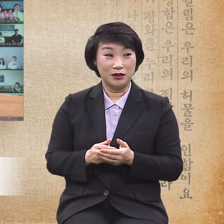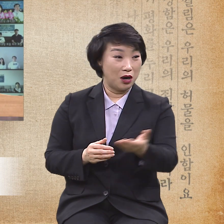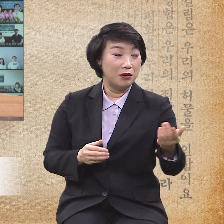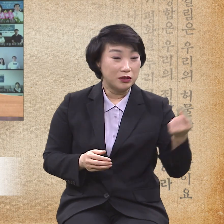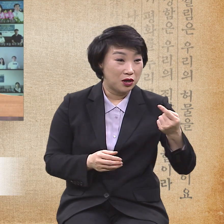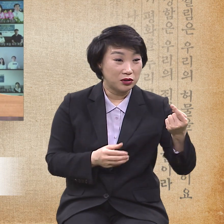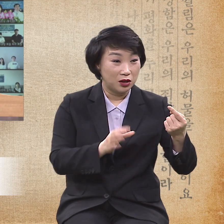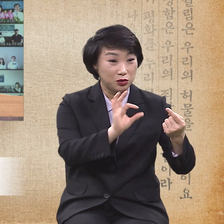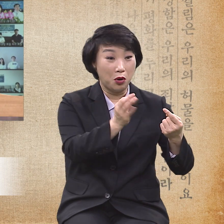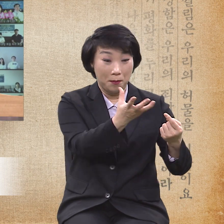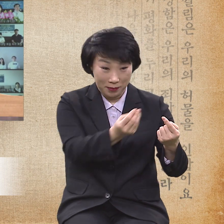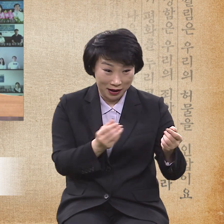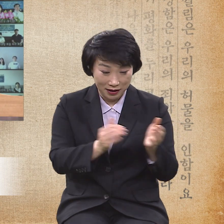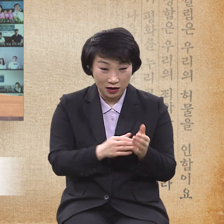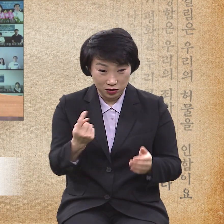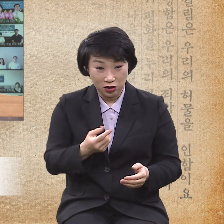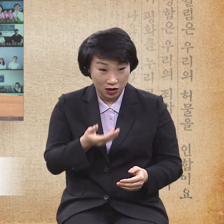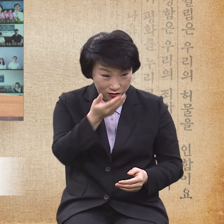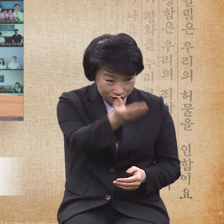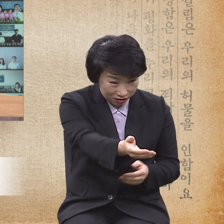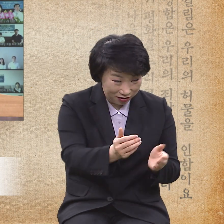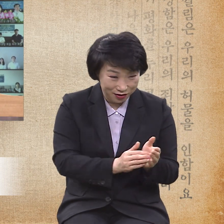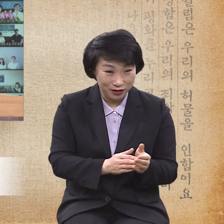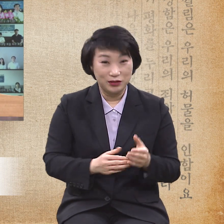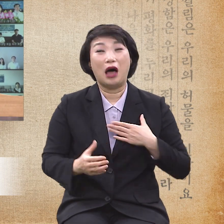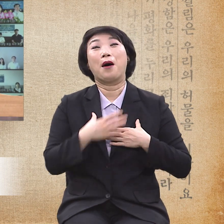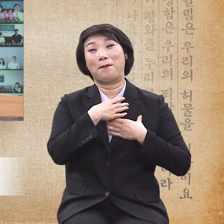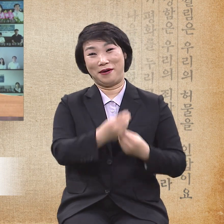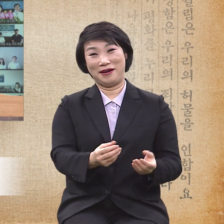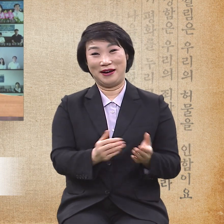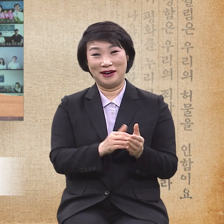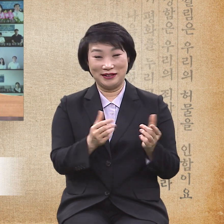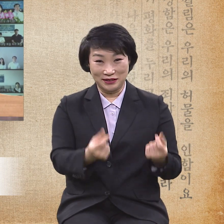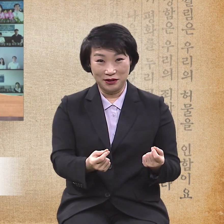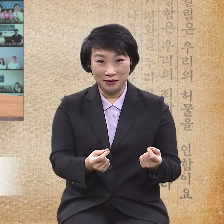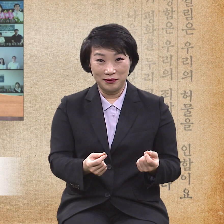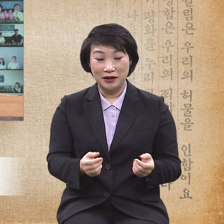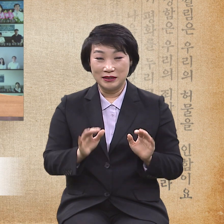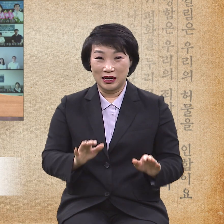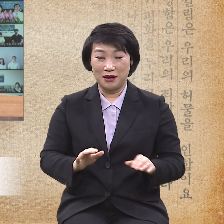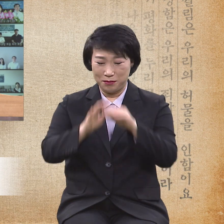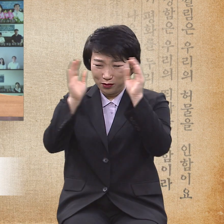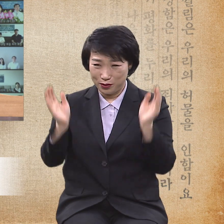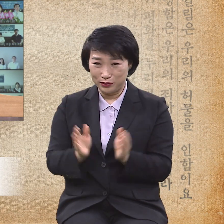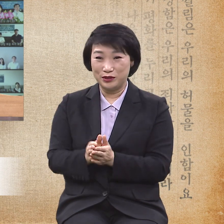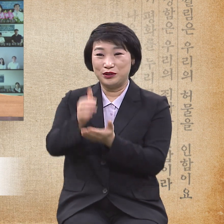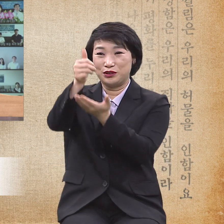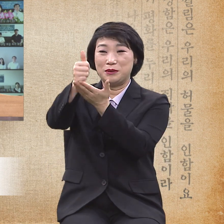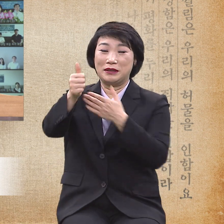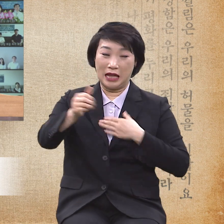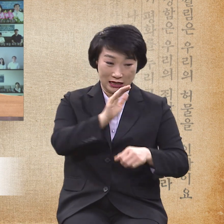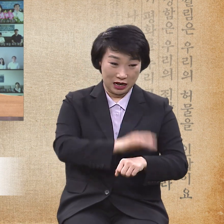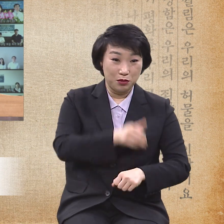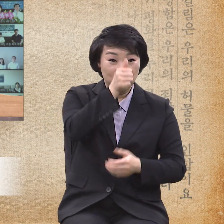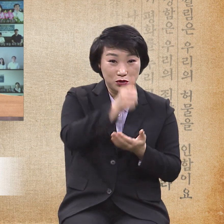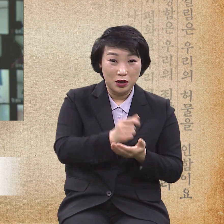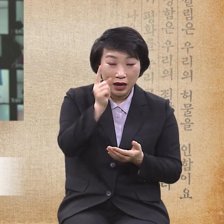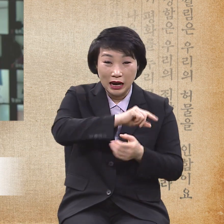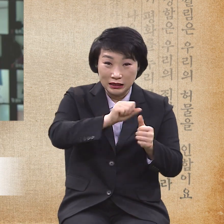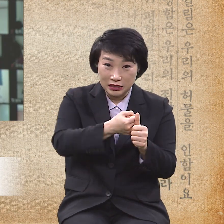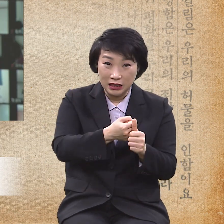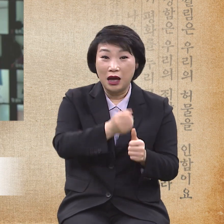1,000원 빚진 자에게 1,000원을 갚으면 빚쟁이에게 자유하듯이 그가 다 허물도 죄악도